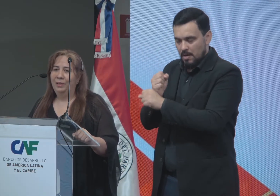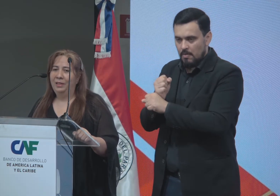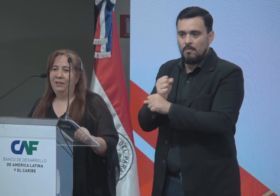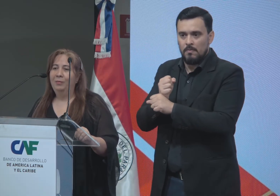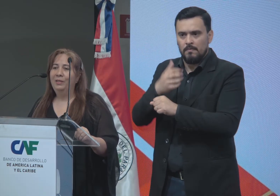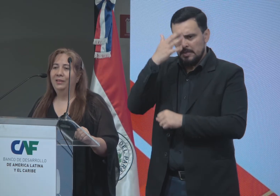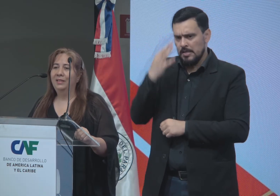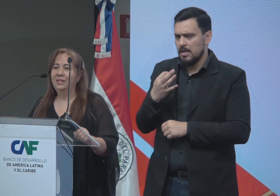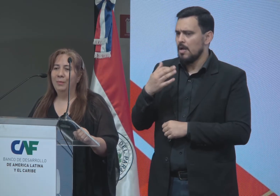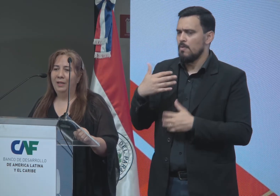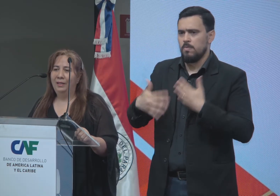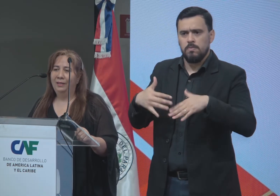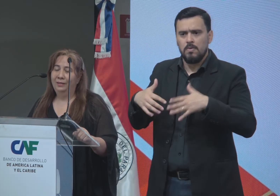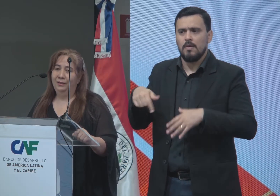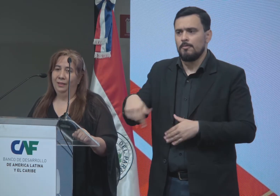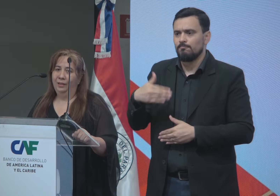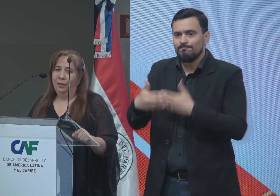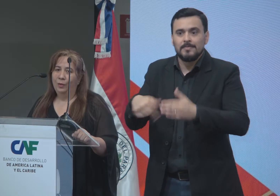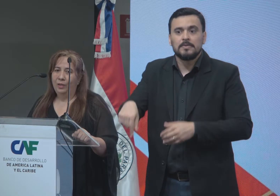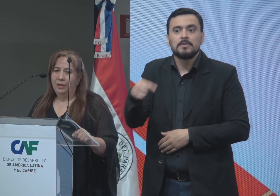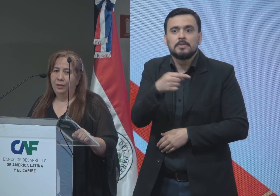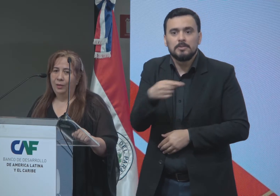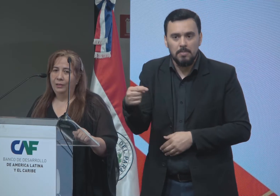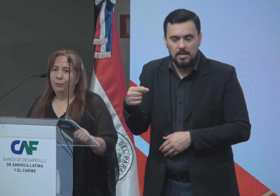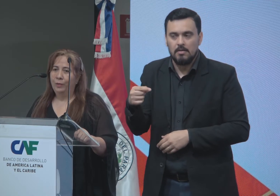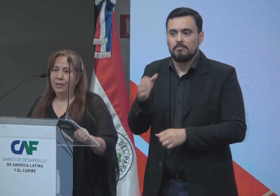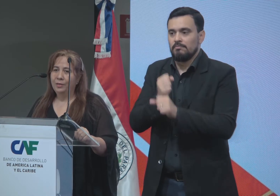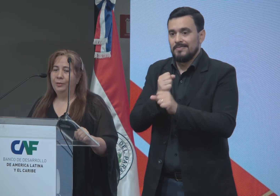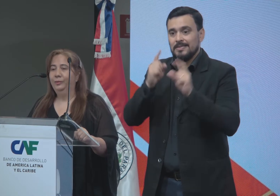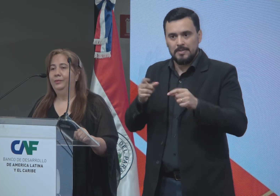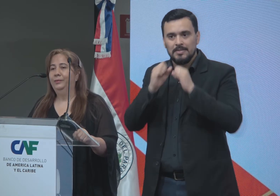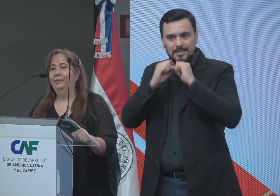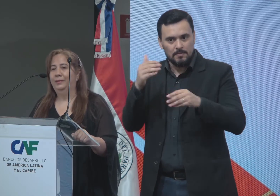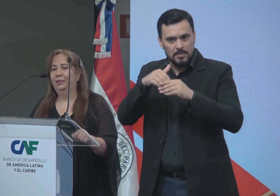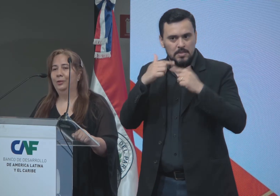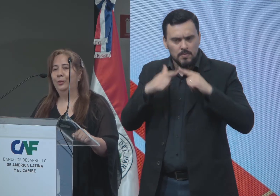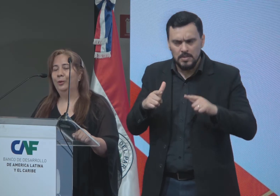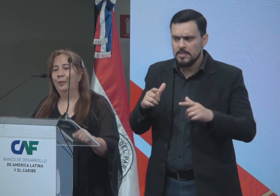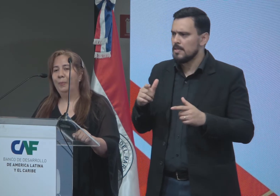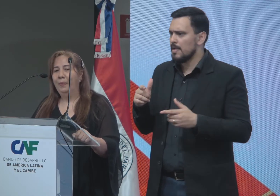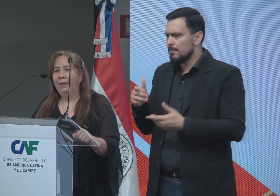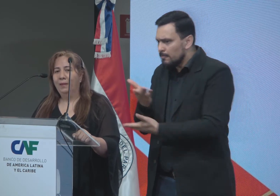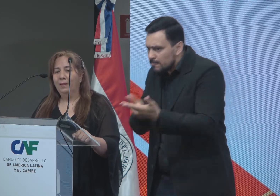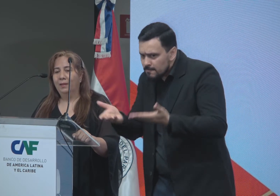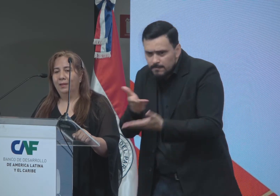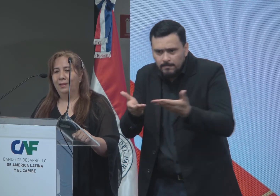realmente magníficamente esta semana, coordinando el esfuerzo de todo,